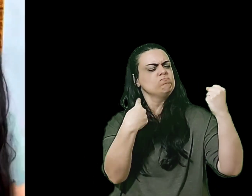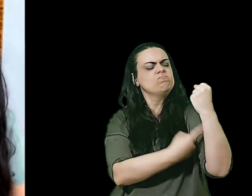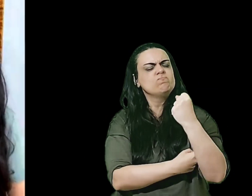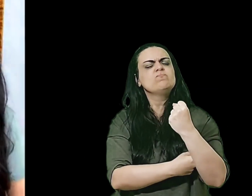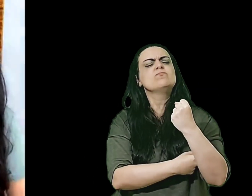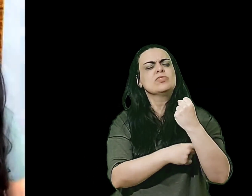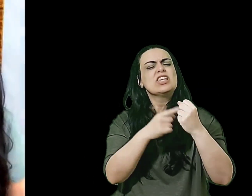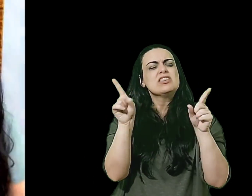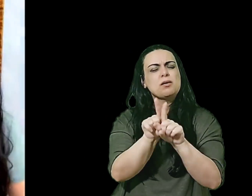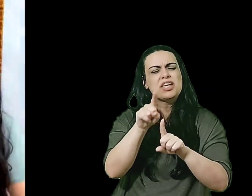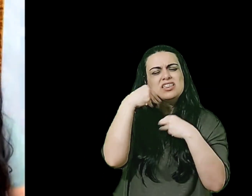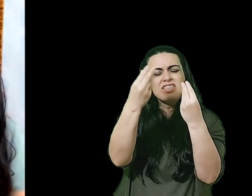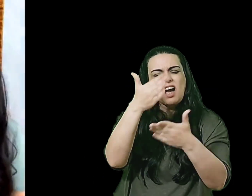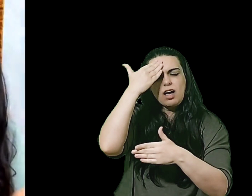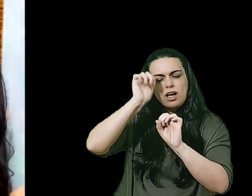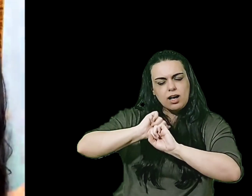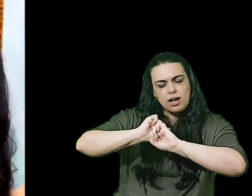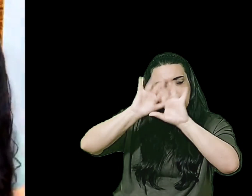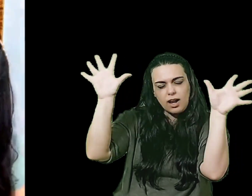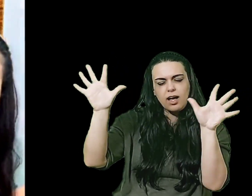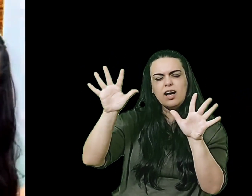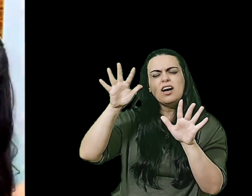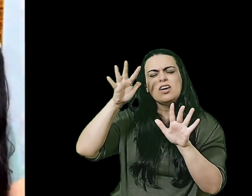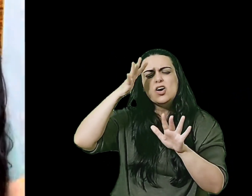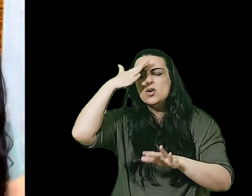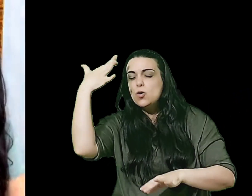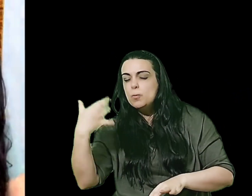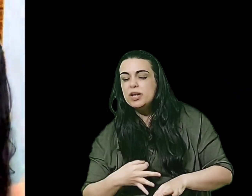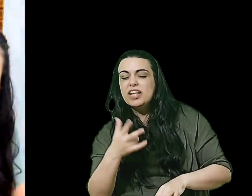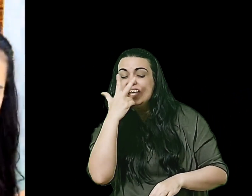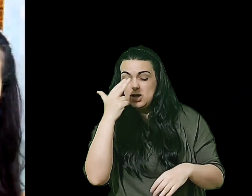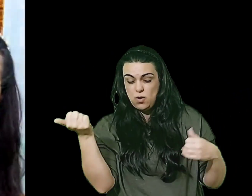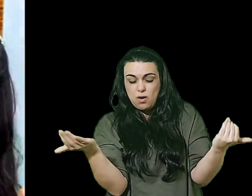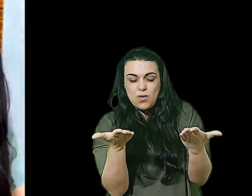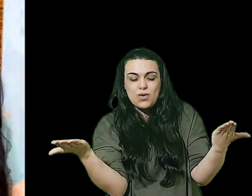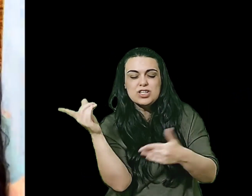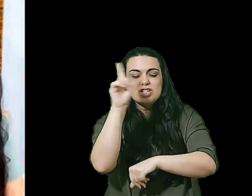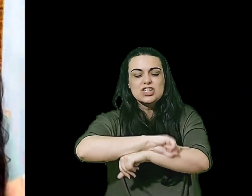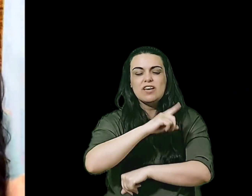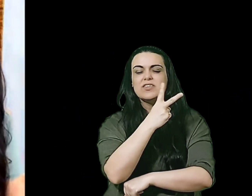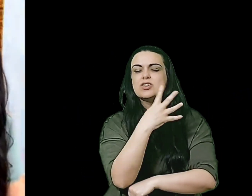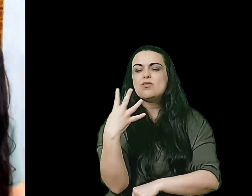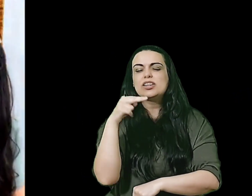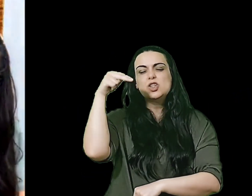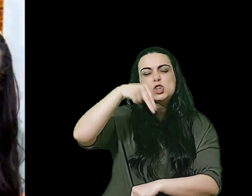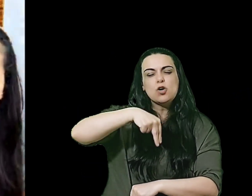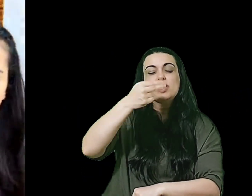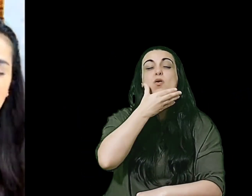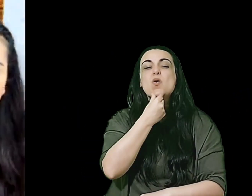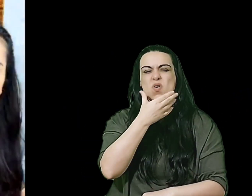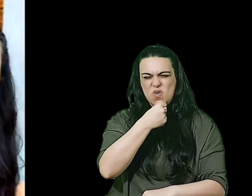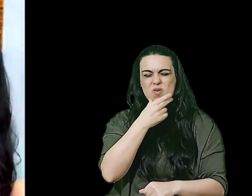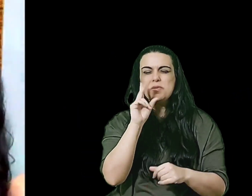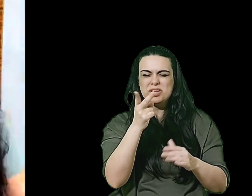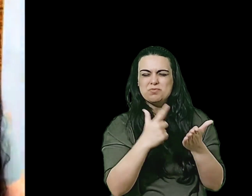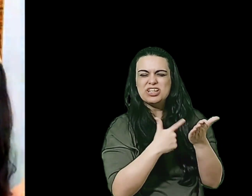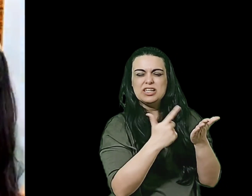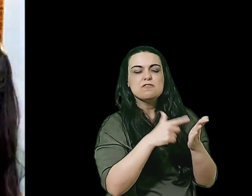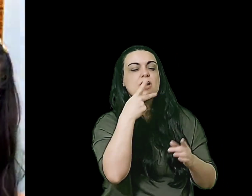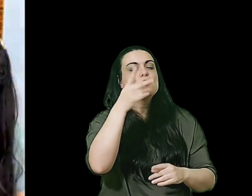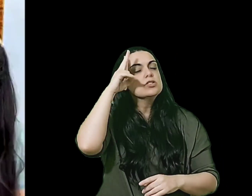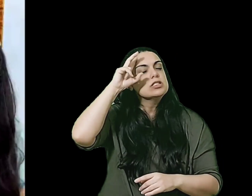eles, Senhor, discernimento, que como disse Spurgeon, num dia como hoje, em 24 de novembro, onde ele disse